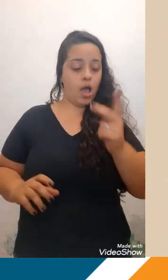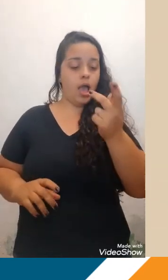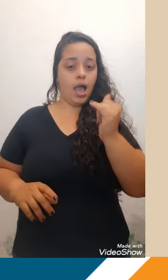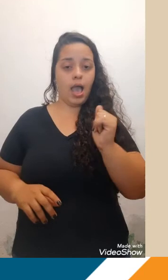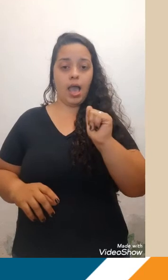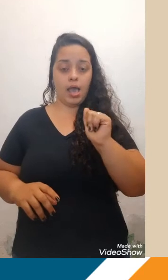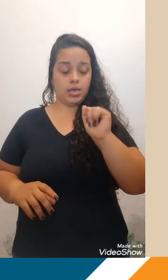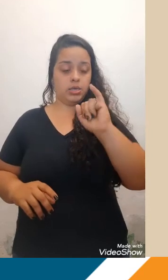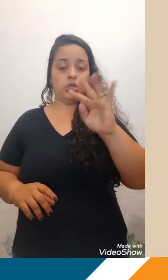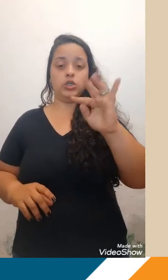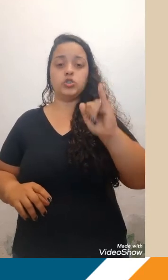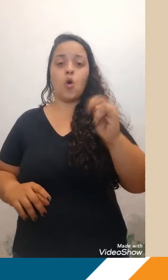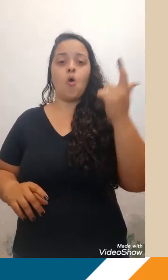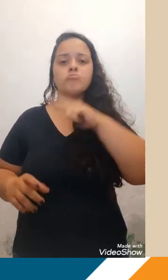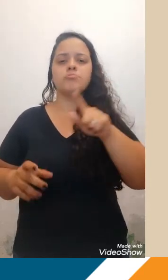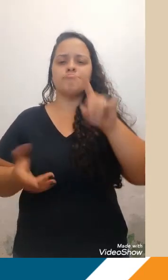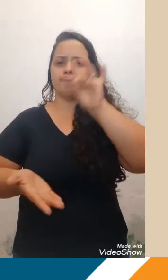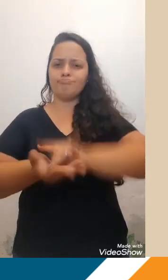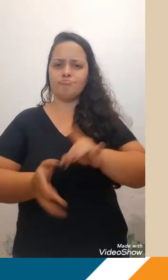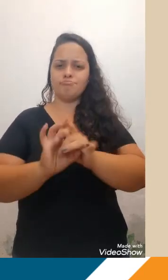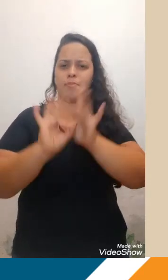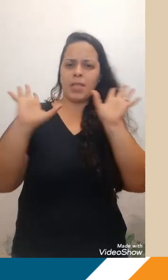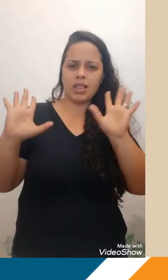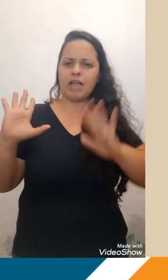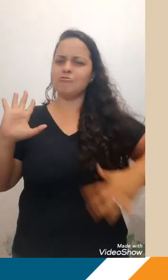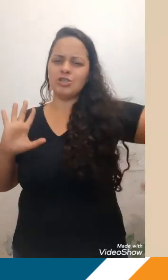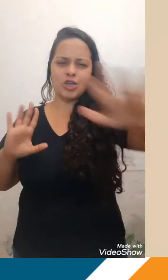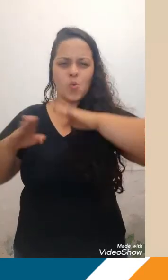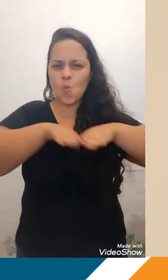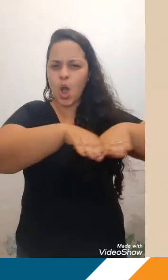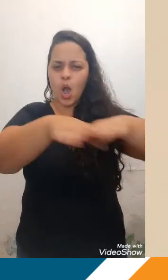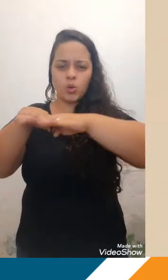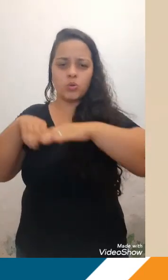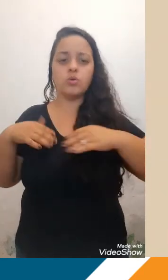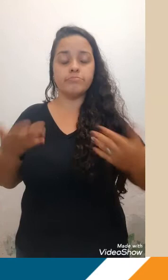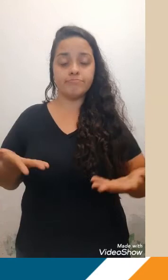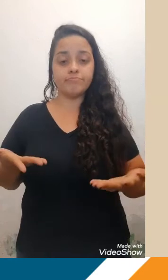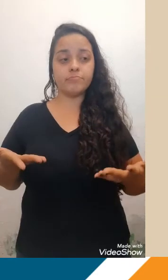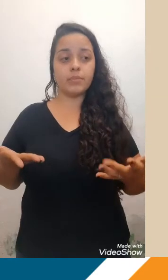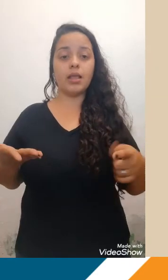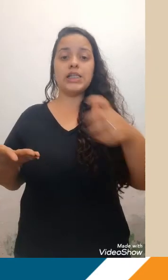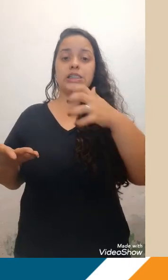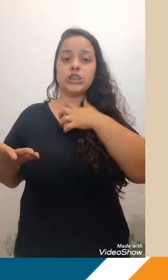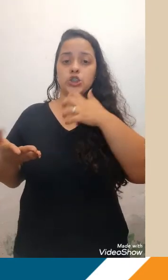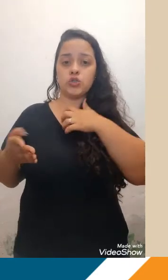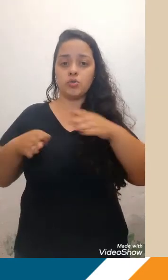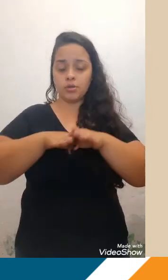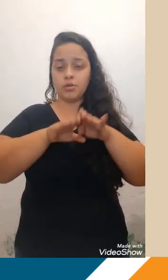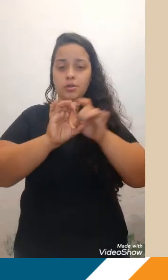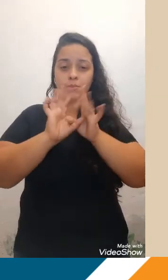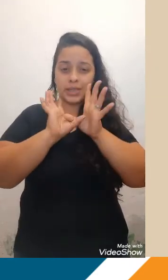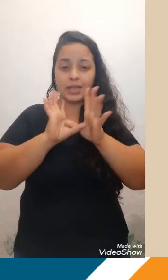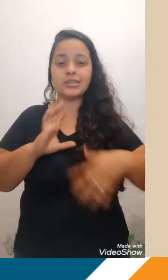que ressignificou o sentido de liberdade para todo o mundo, uma vez que o sentido de liberdade proposto